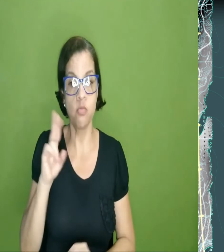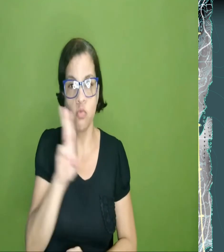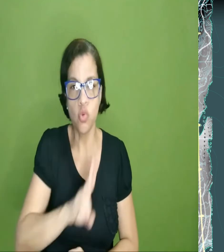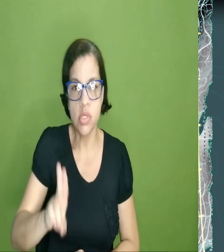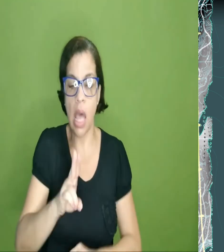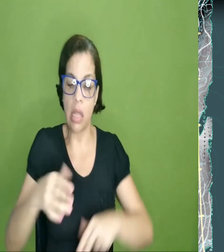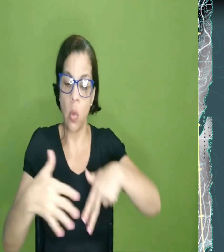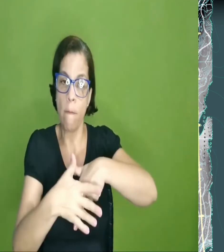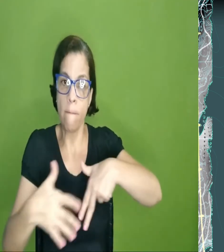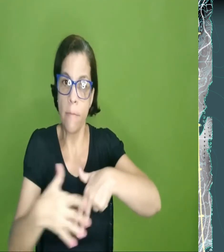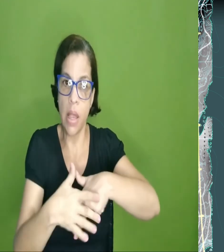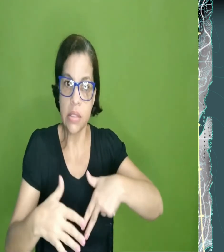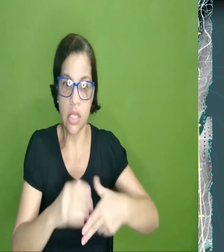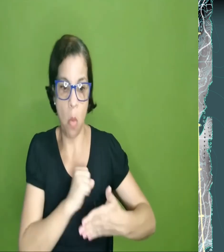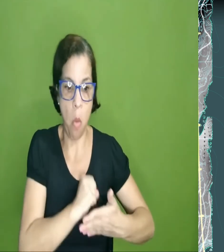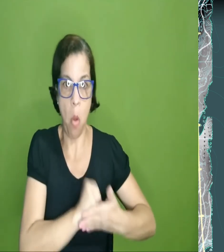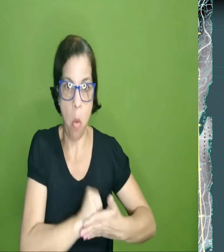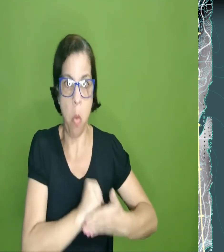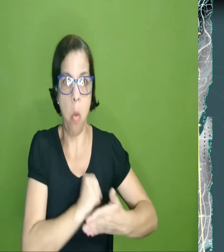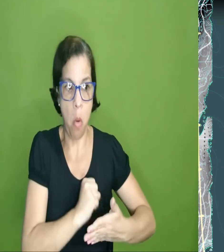nos pacientes com taquiarritmias.